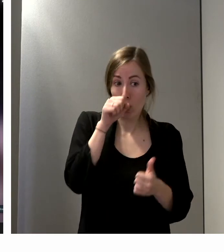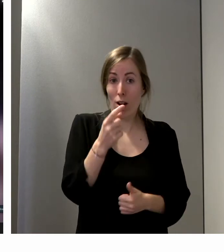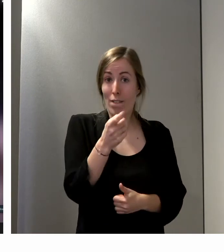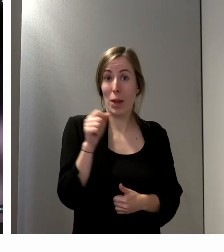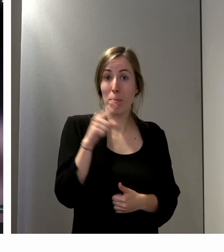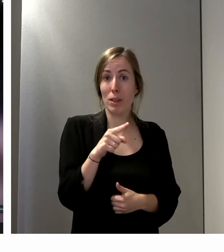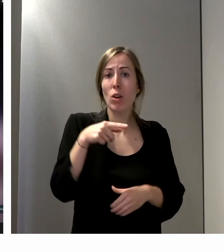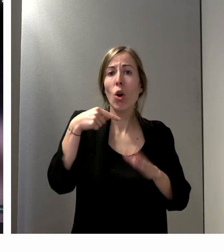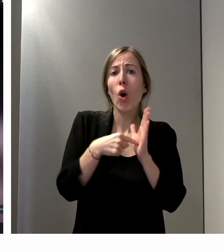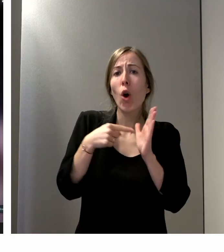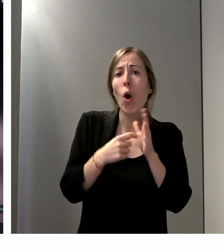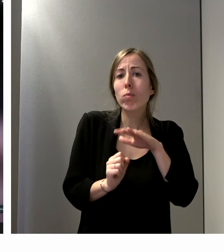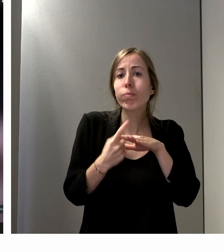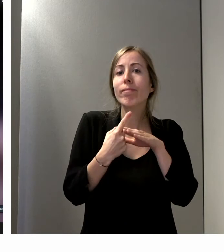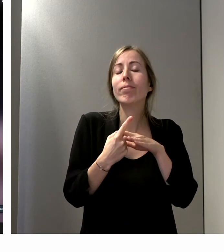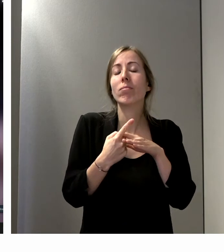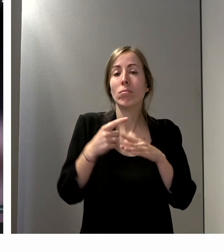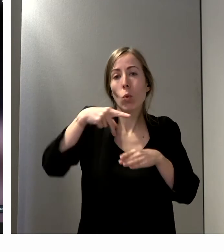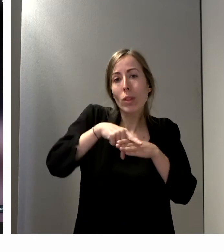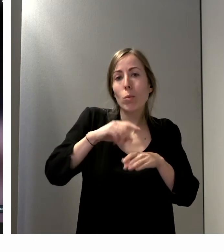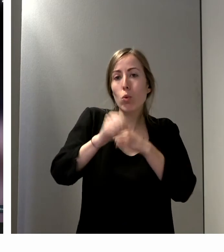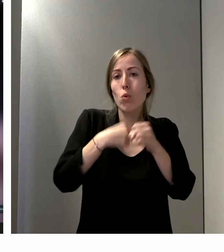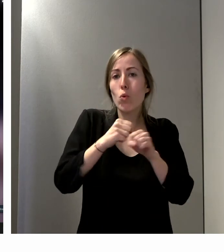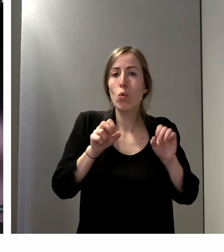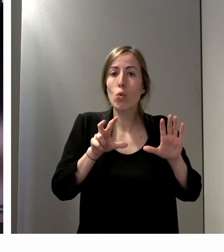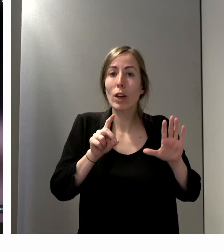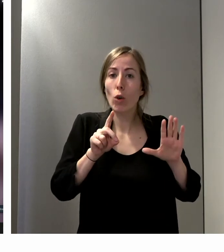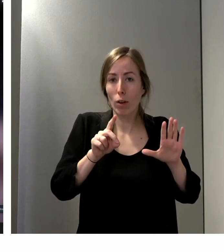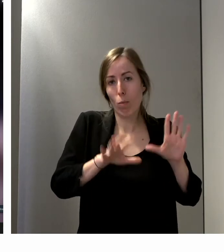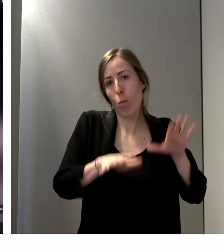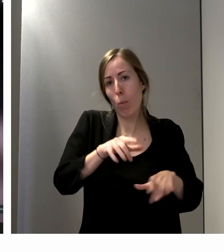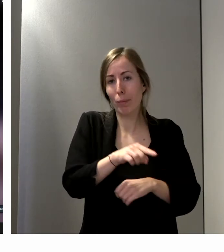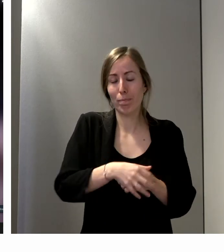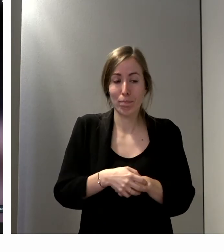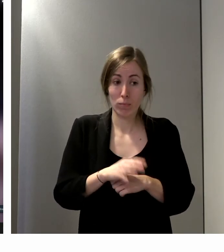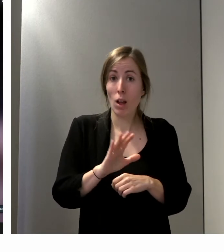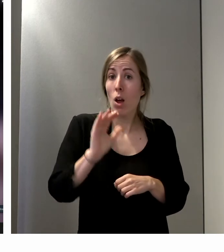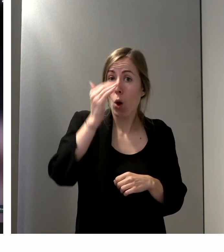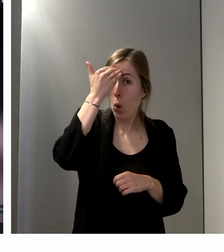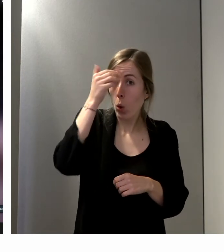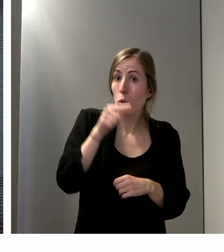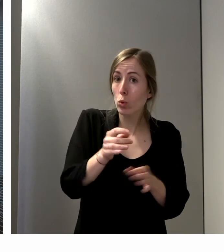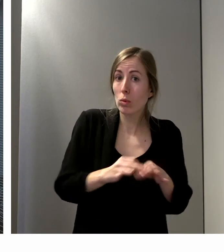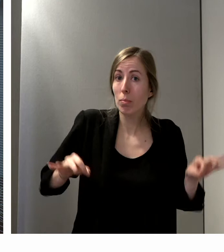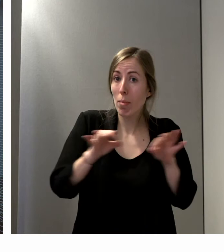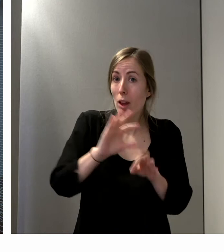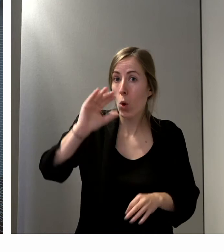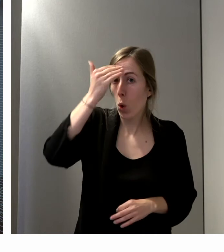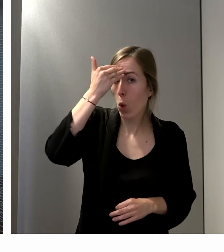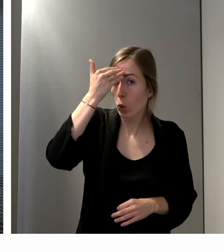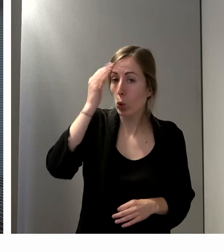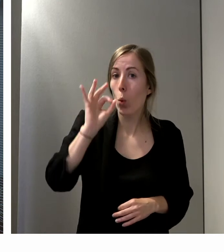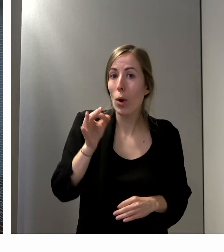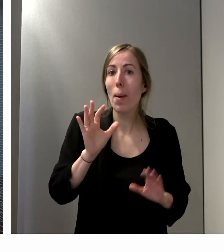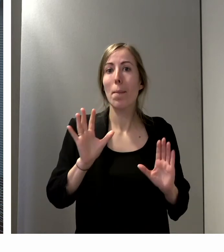des années 80. Ce qu'il faut savoir sur les États-Unis, c'est qu'en fait, c'est reconnu, mais c'est que